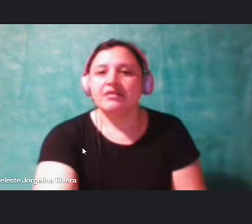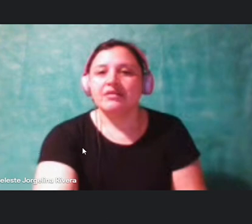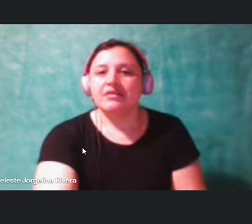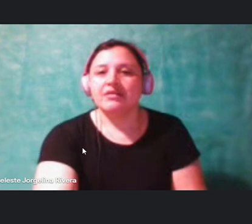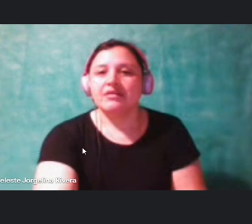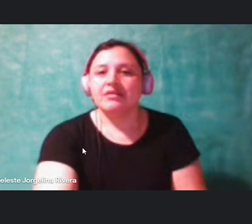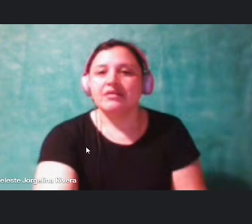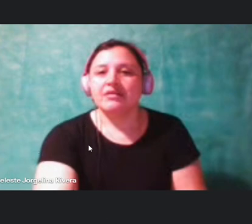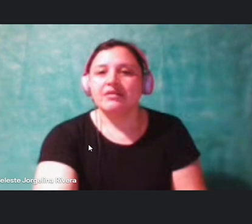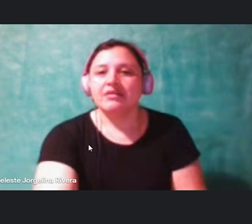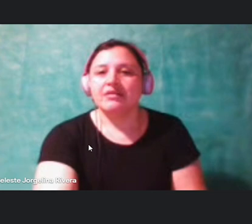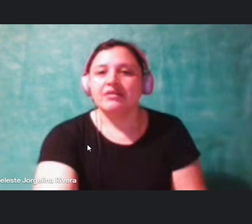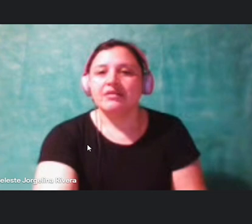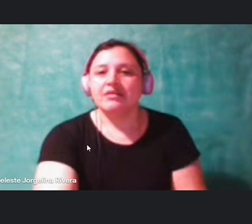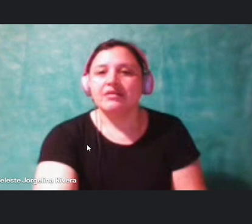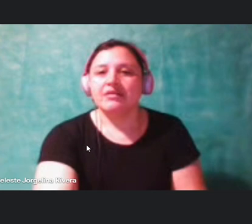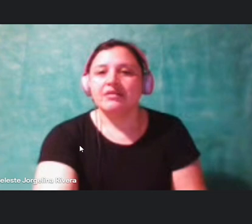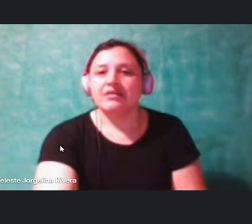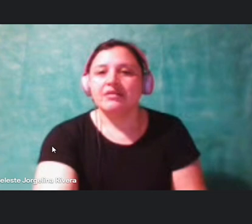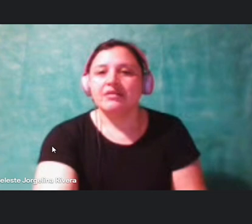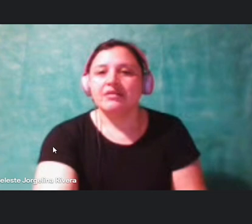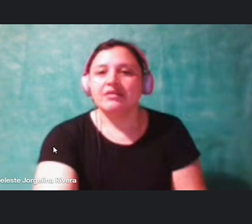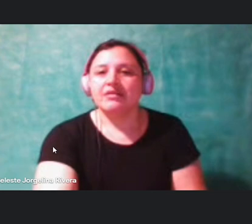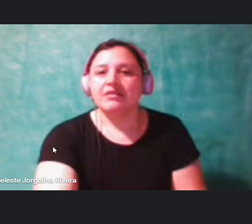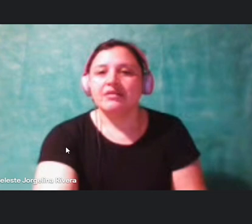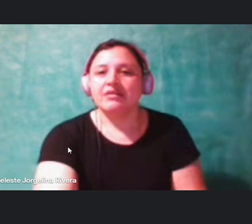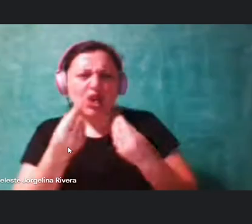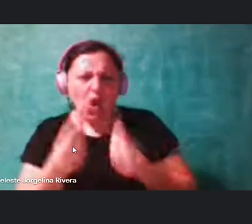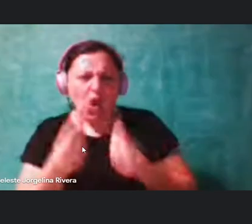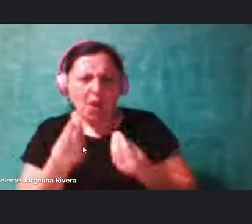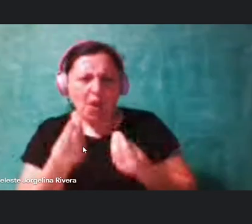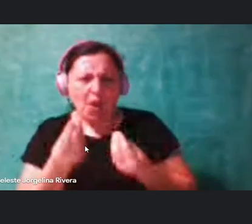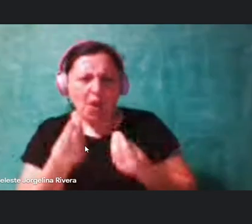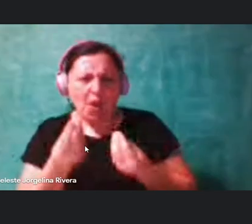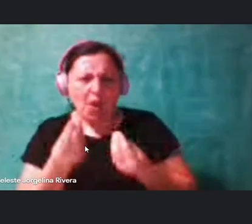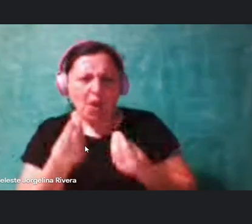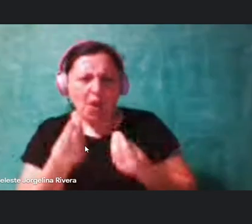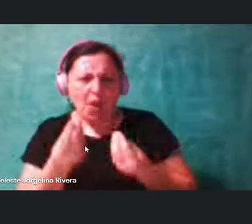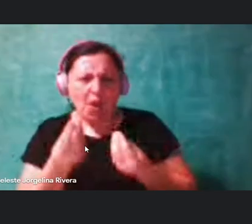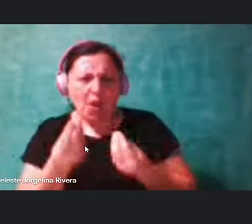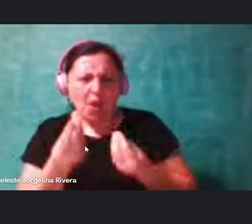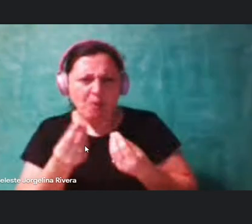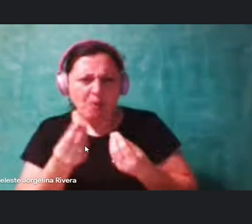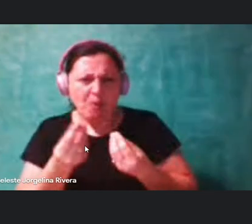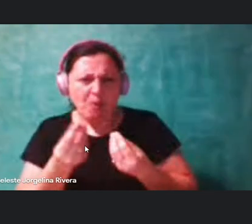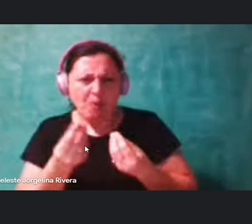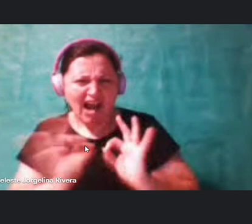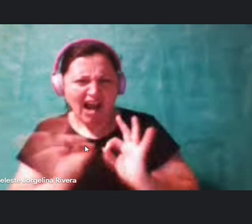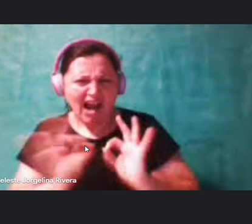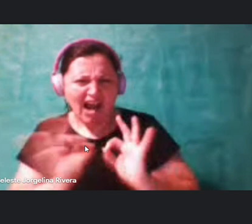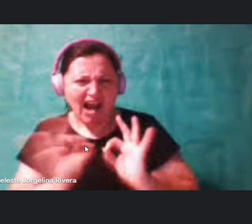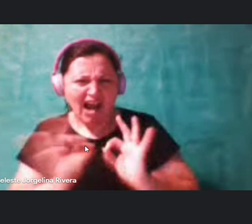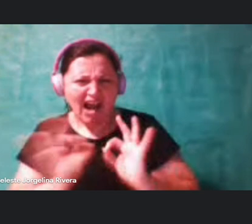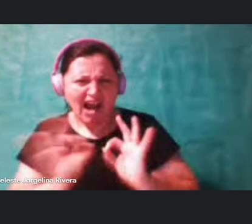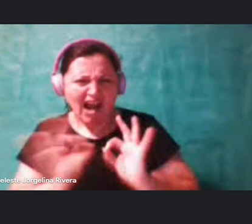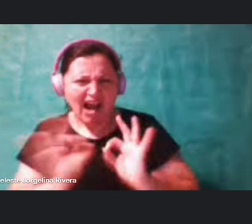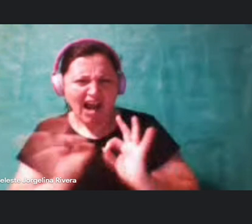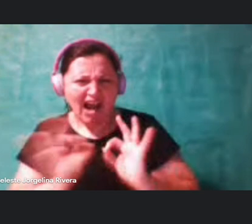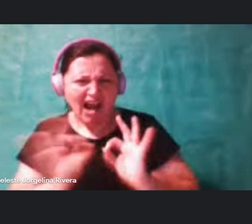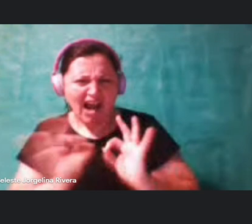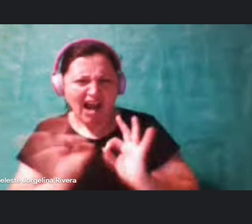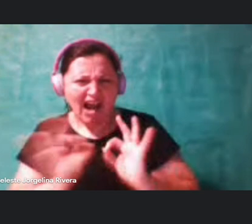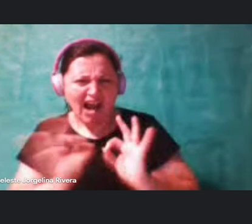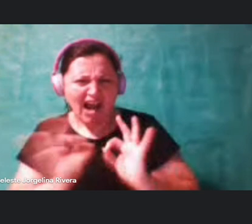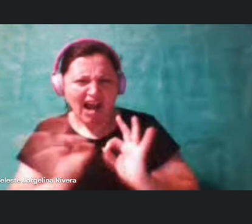esto es durante las vacaciones. No todas las vacaciones, hay un receso que comienza el 7, o sea,